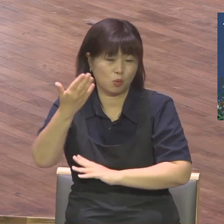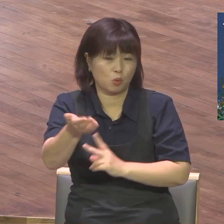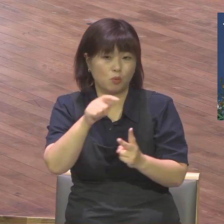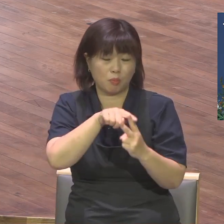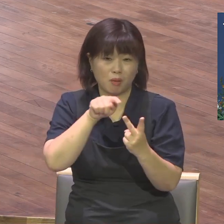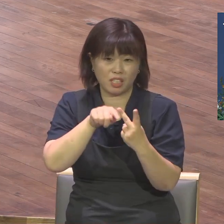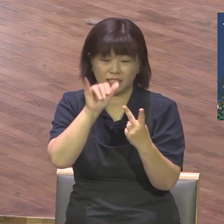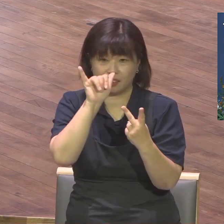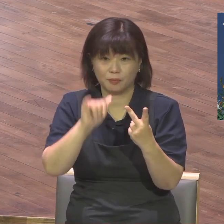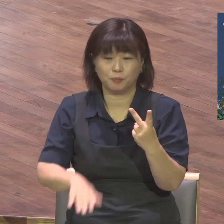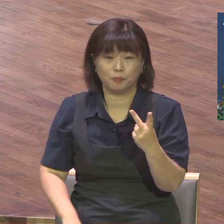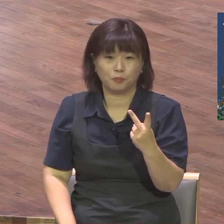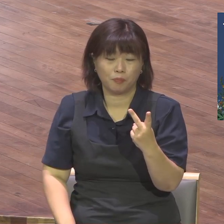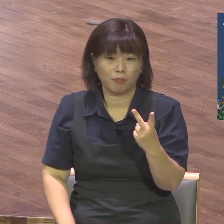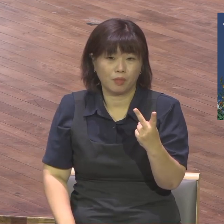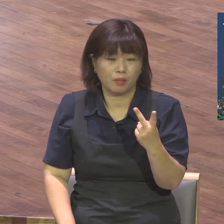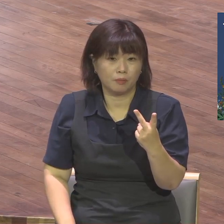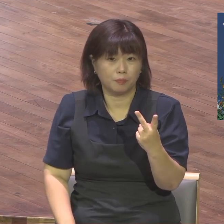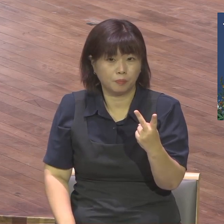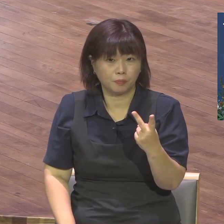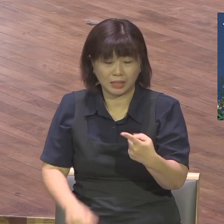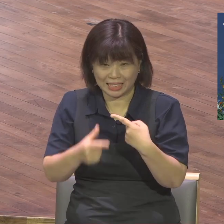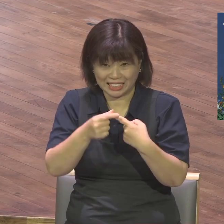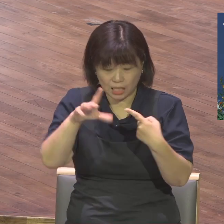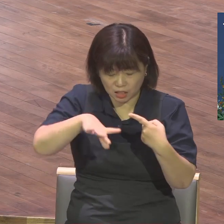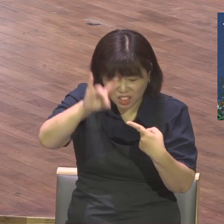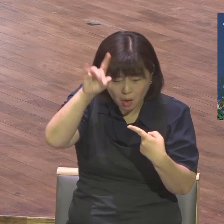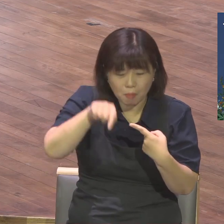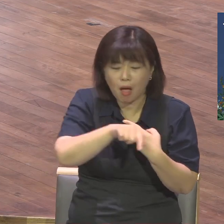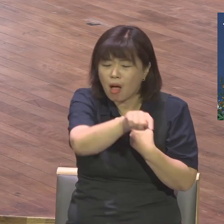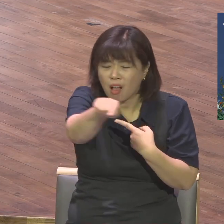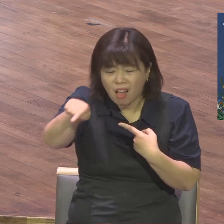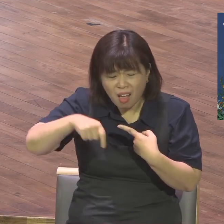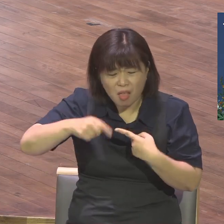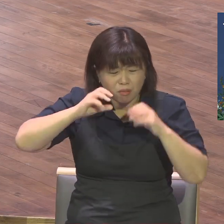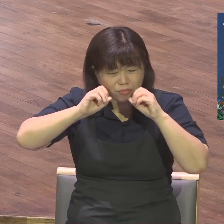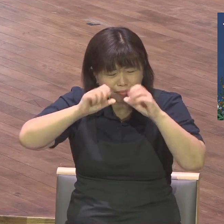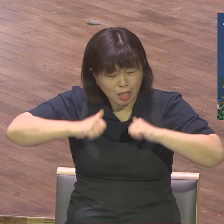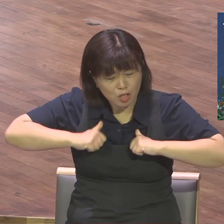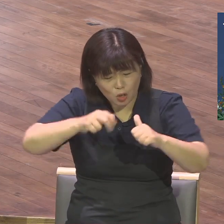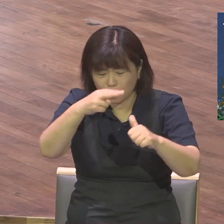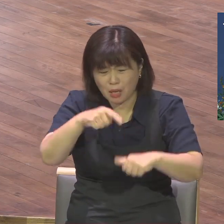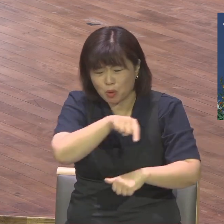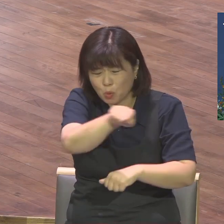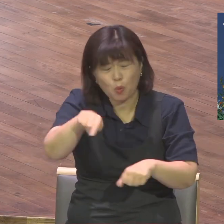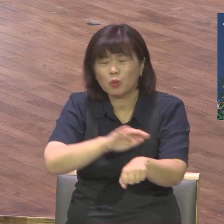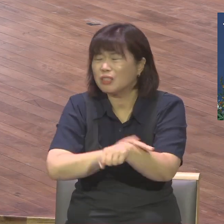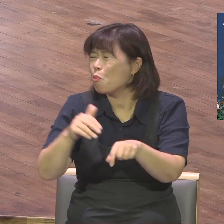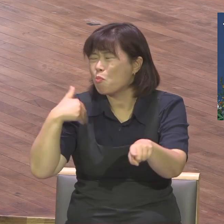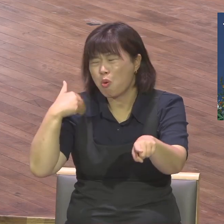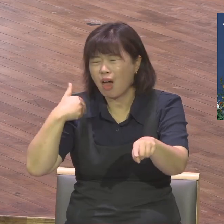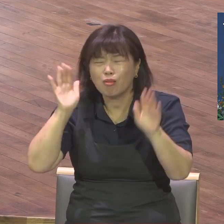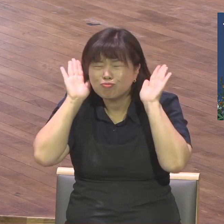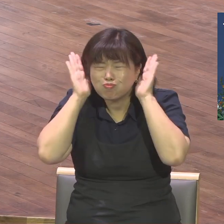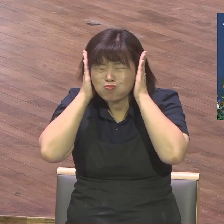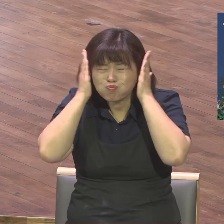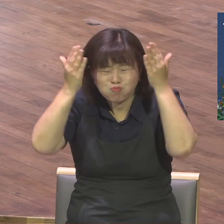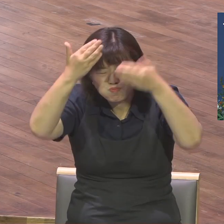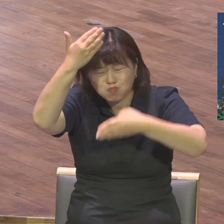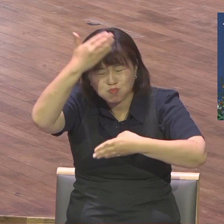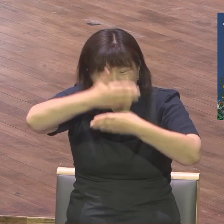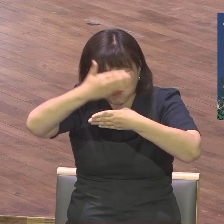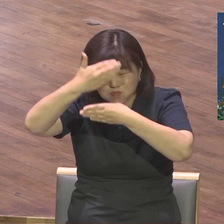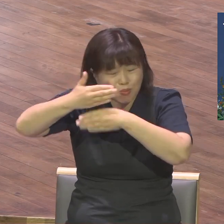배임을 당하여도 그 그루터기는 남아있는 것처럼 유다에도 거룩한 씨가 남게 될 것이다. 다 무너져도